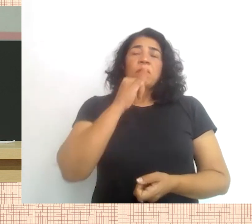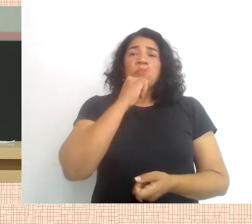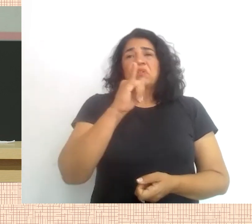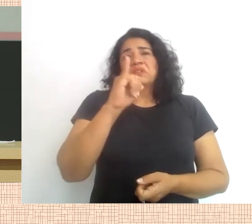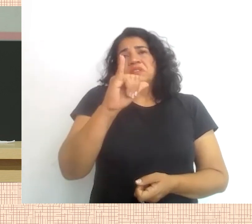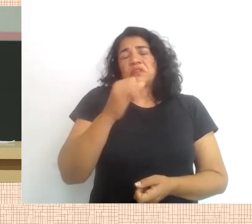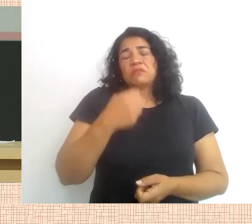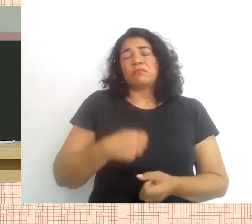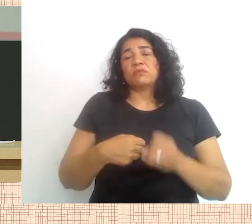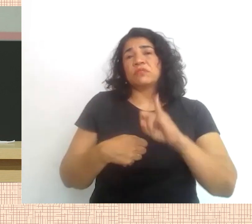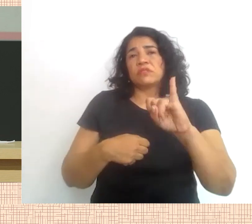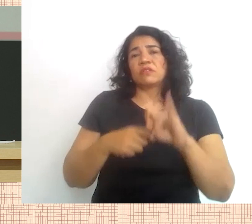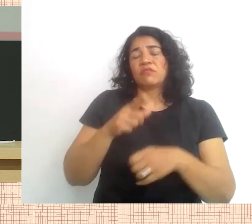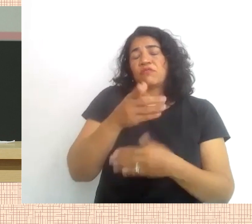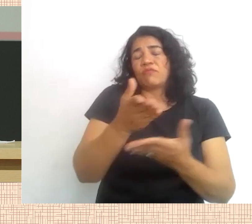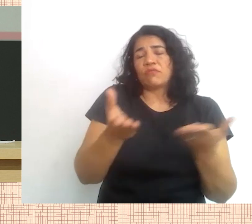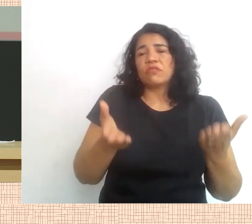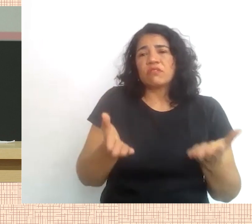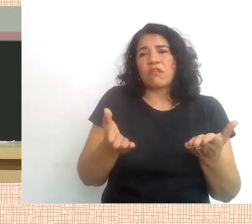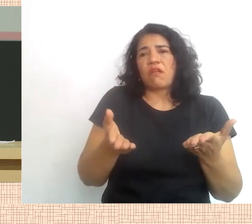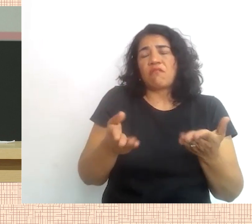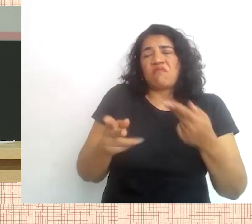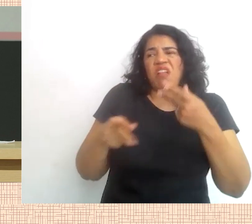como alguns estão tentando fazer.